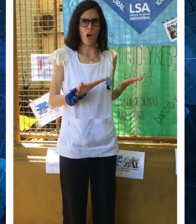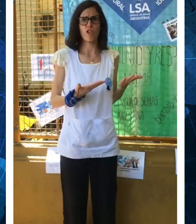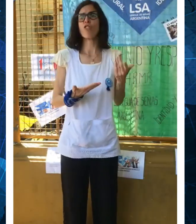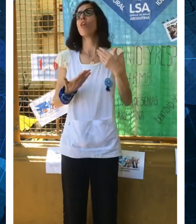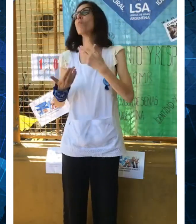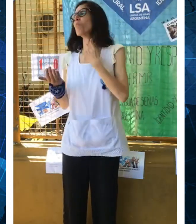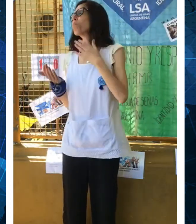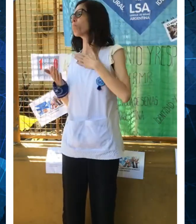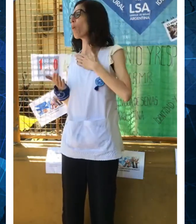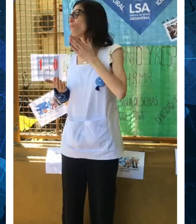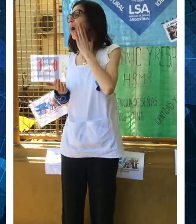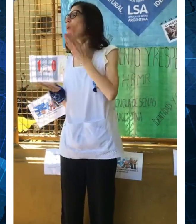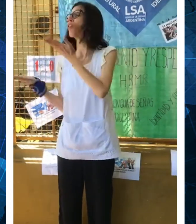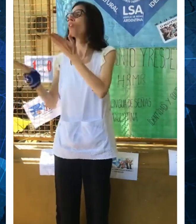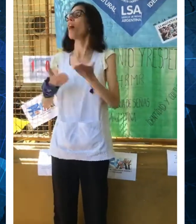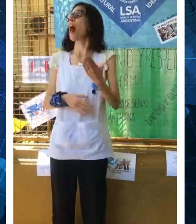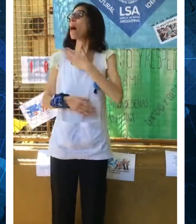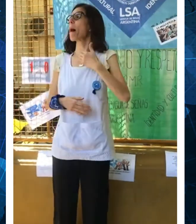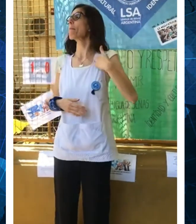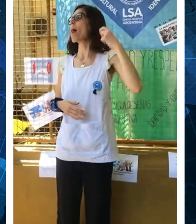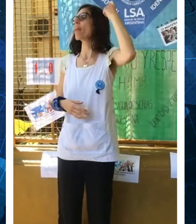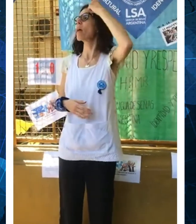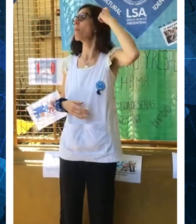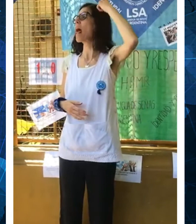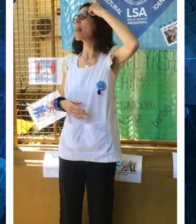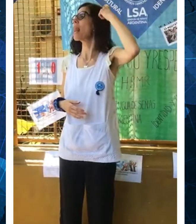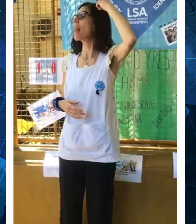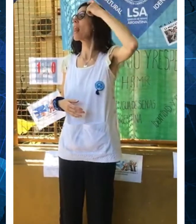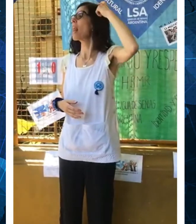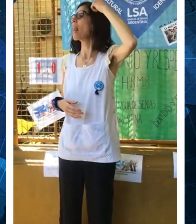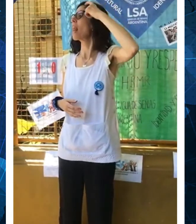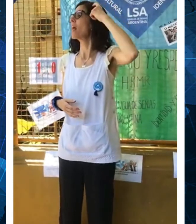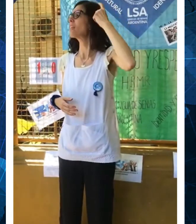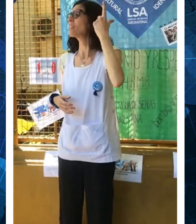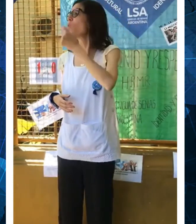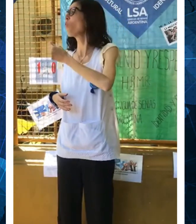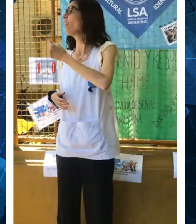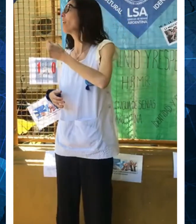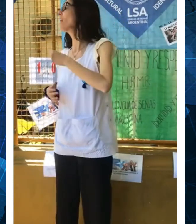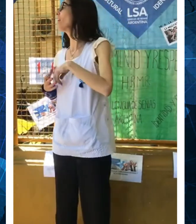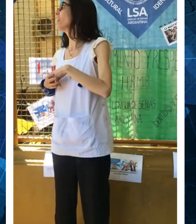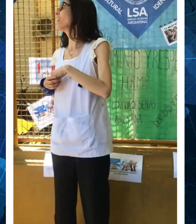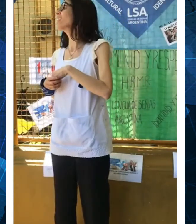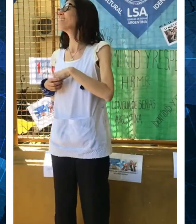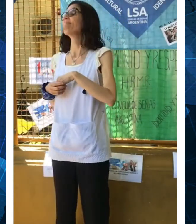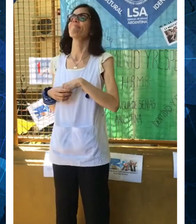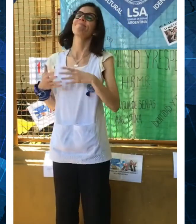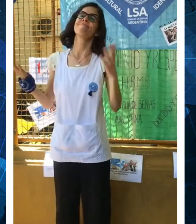intercultural bilingüe y que brinden su testimonio. Así que, por favor, está presente la mamá.